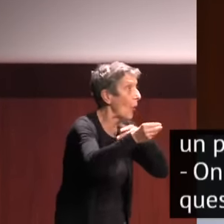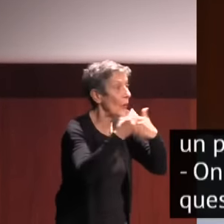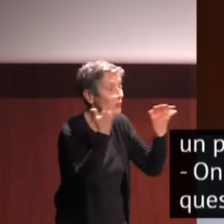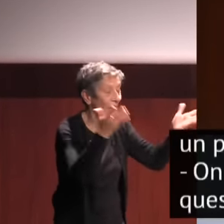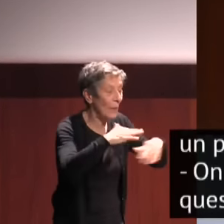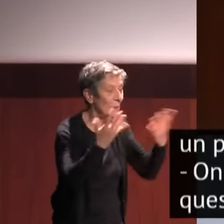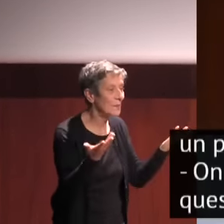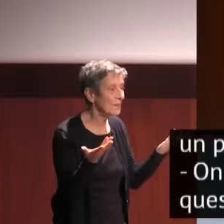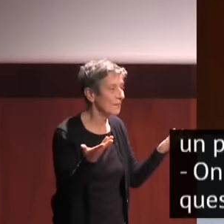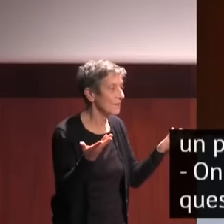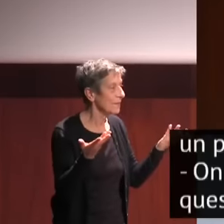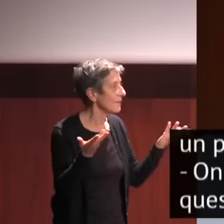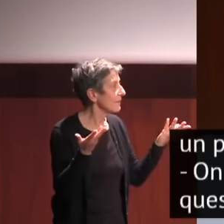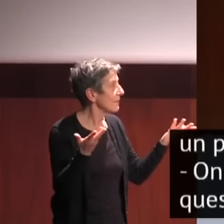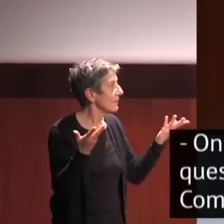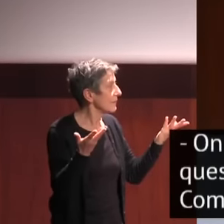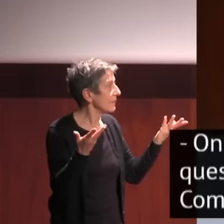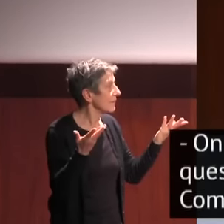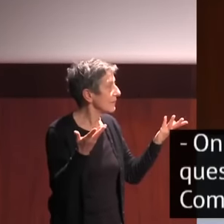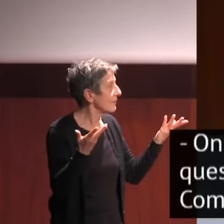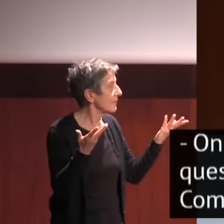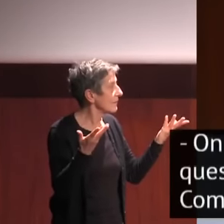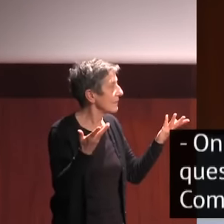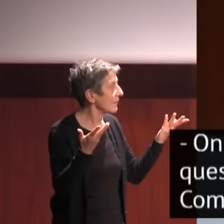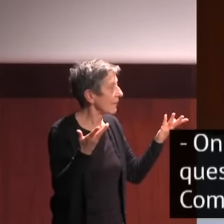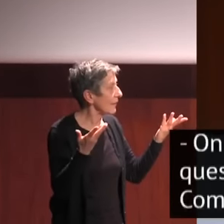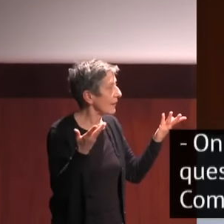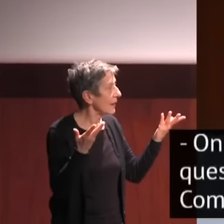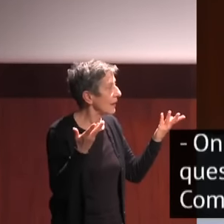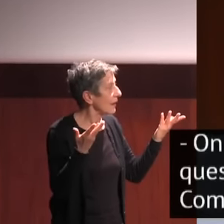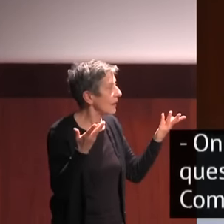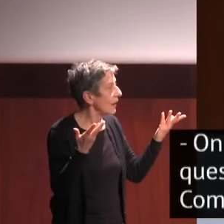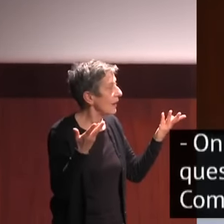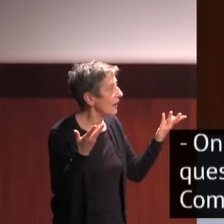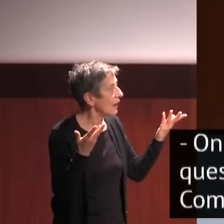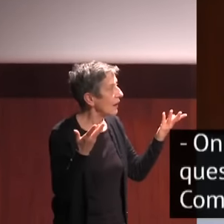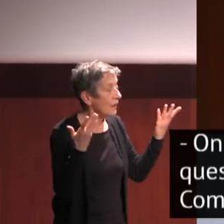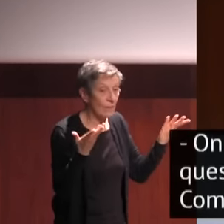Comment est-ce que les acteurs de la chaîne du livre peuvent-ils travailler tous ensemble